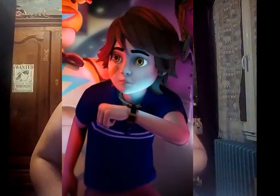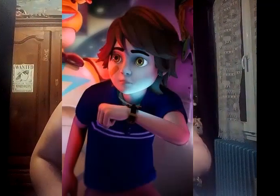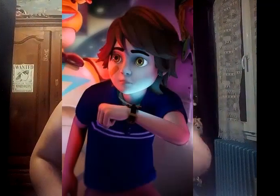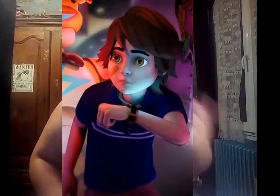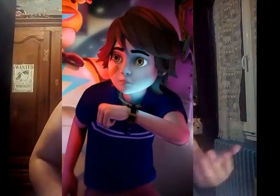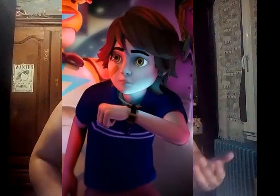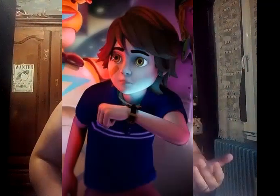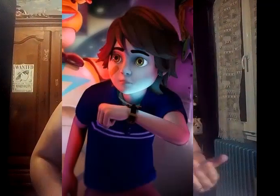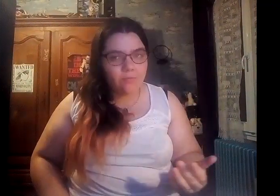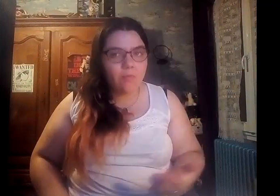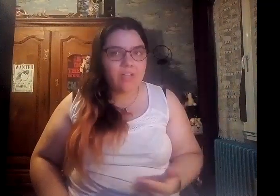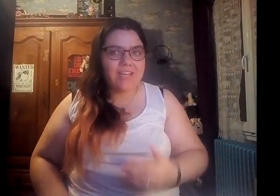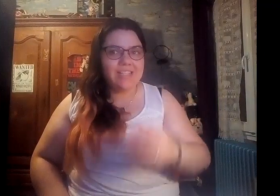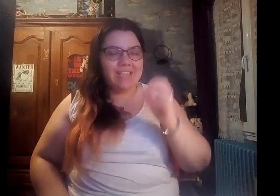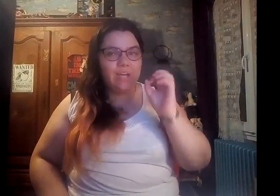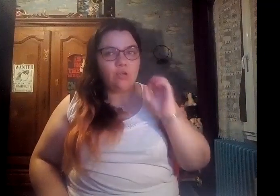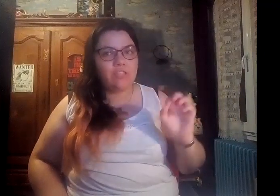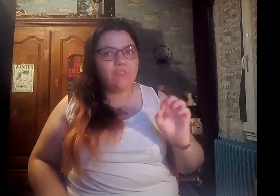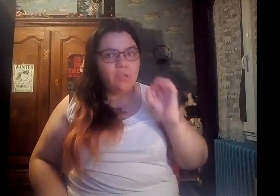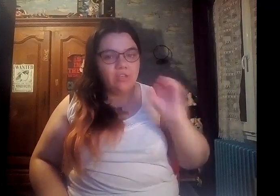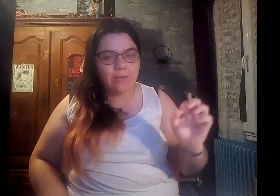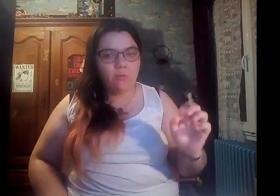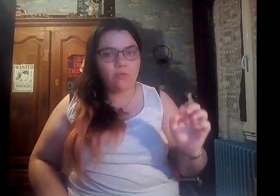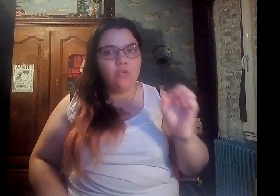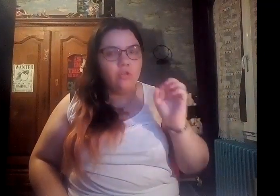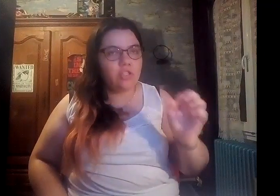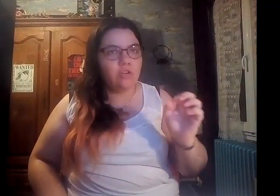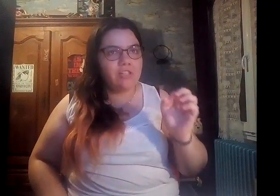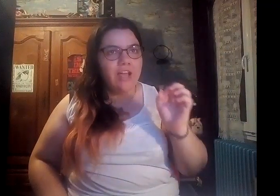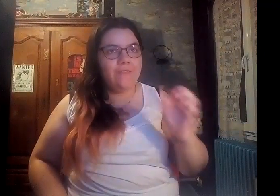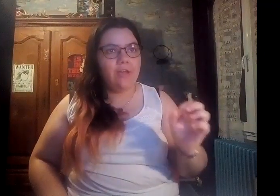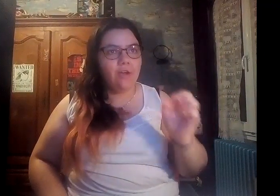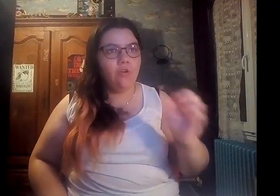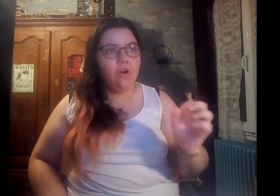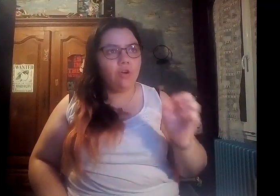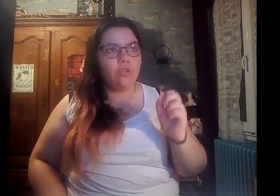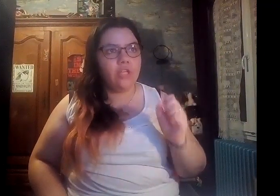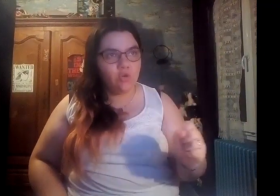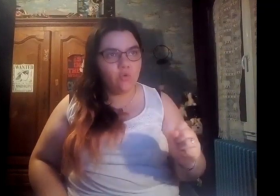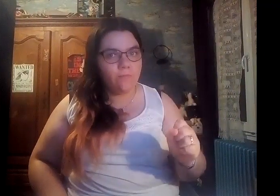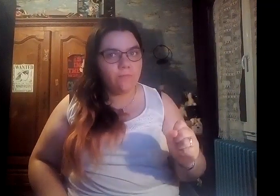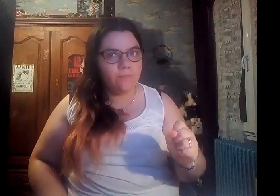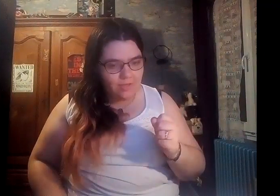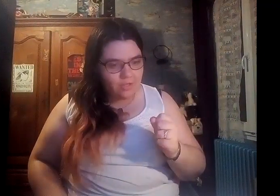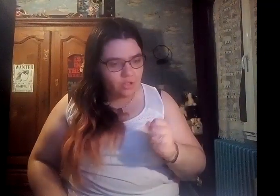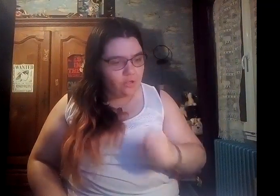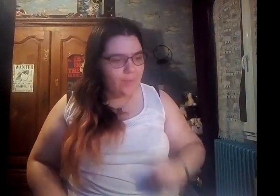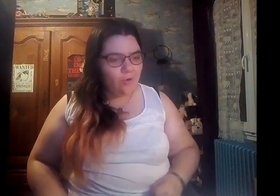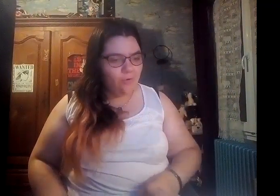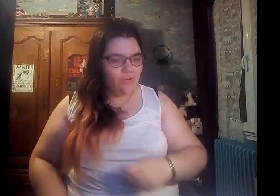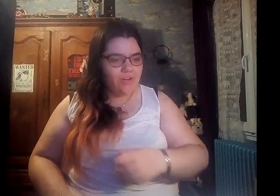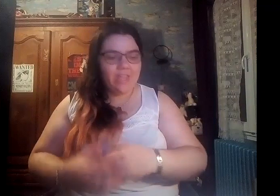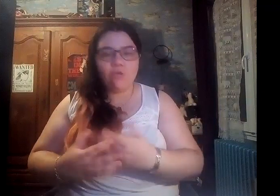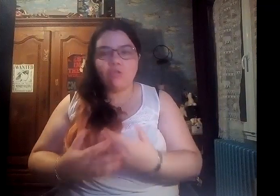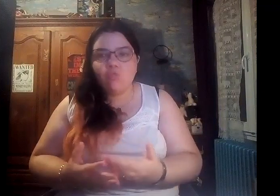de Grégory pour moi ça c'est quelque chose qui fait totalement sens avec le des jeux je suis pas contre l'idée en